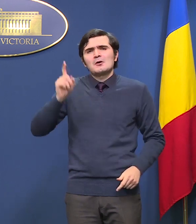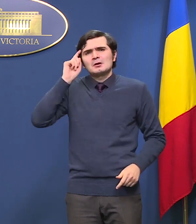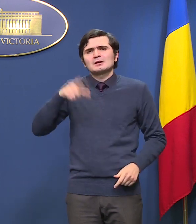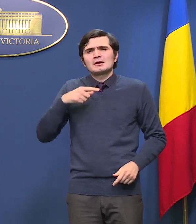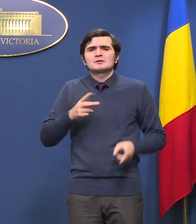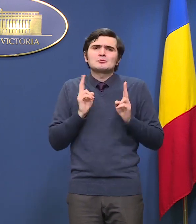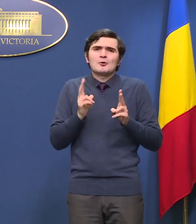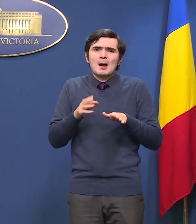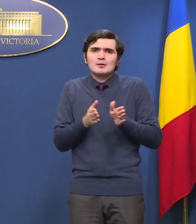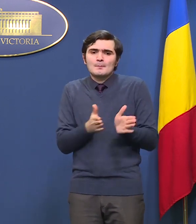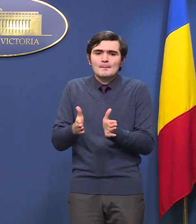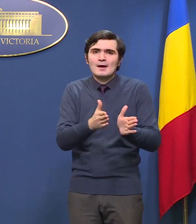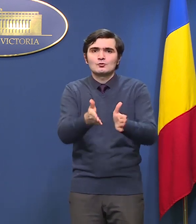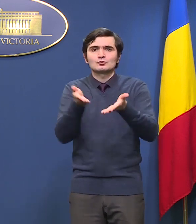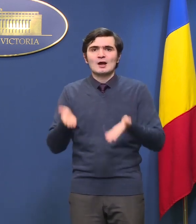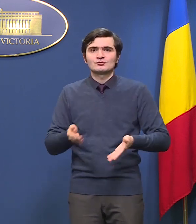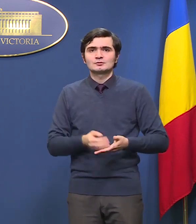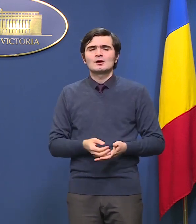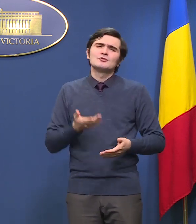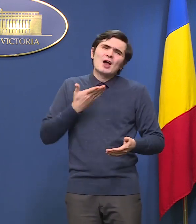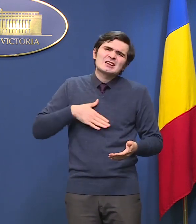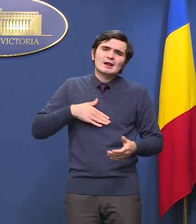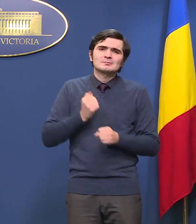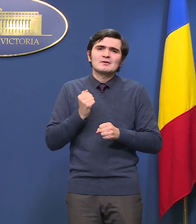parcurs firesc și aici aș mai face o observație.